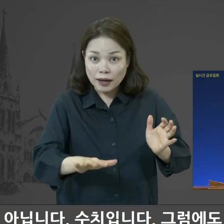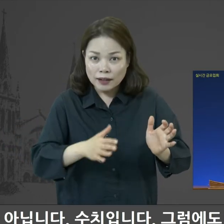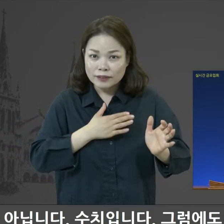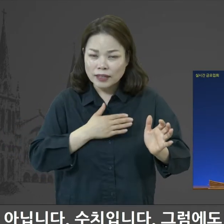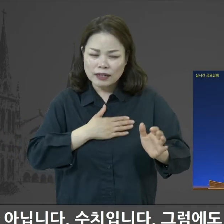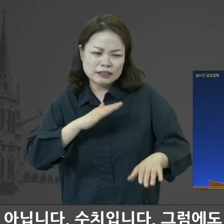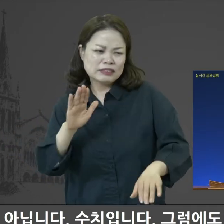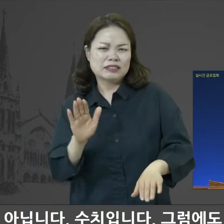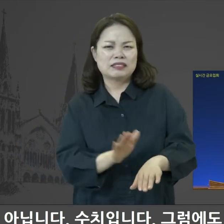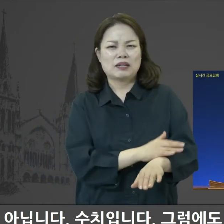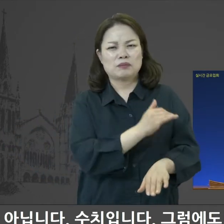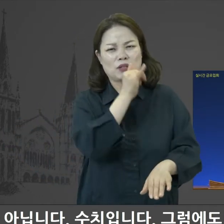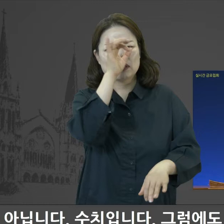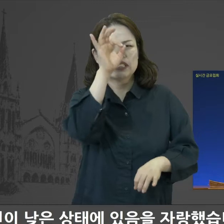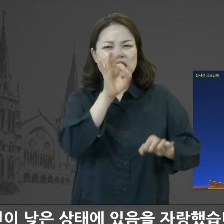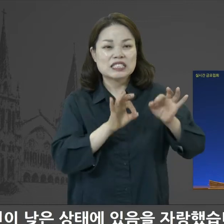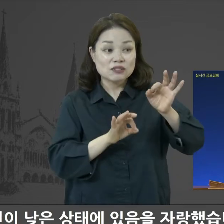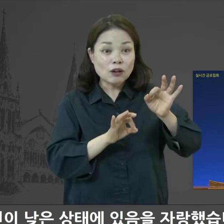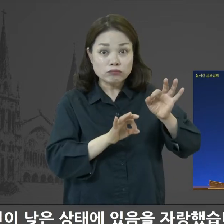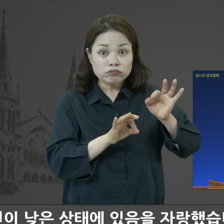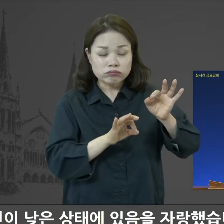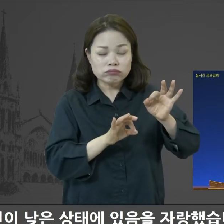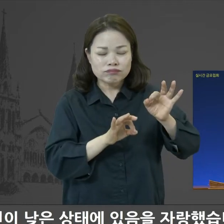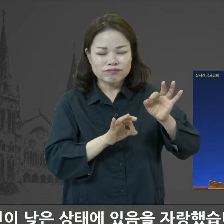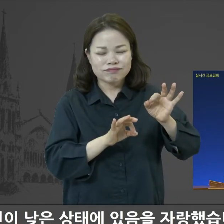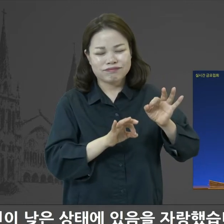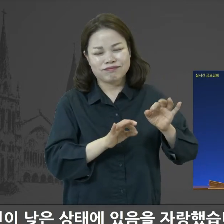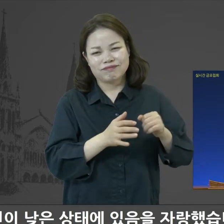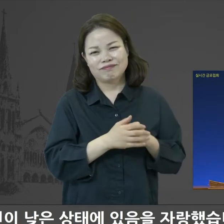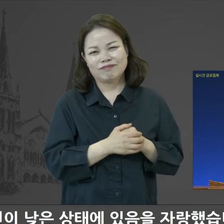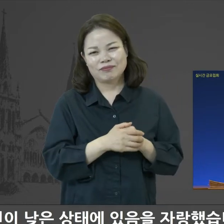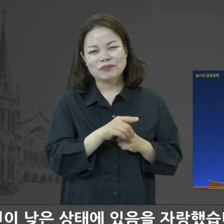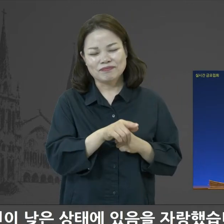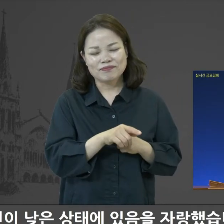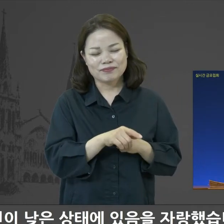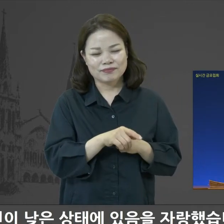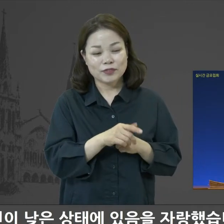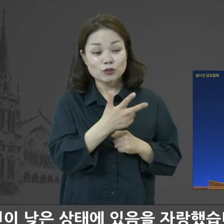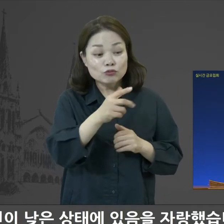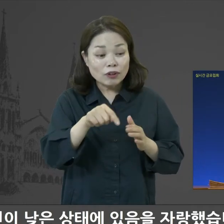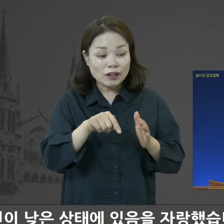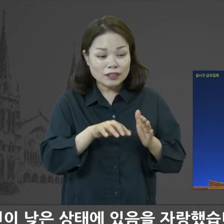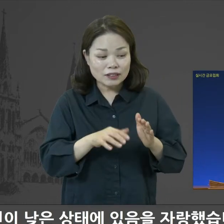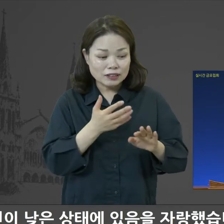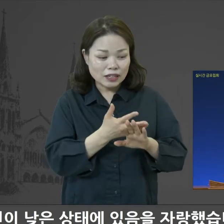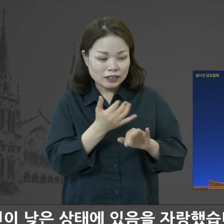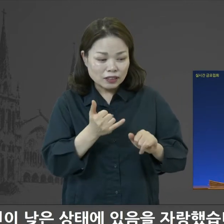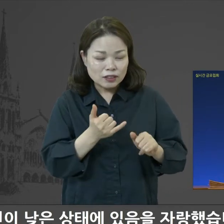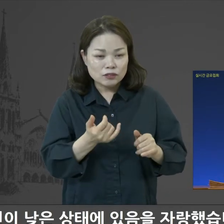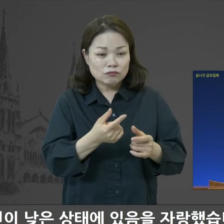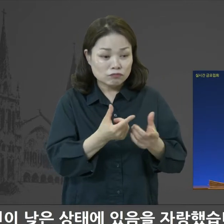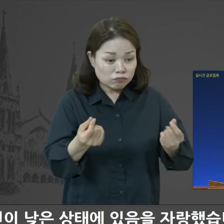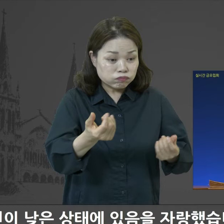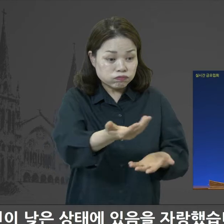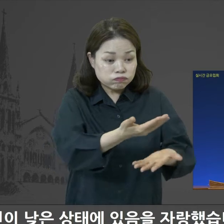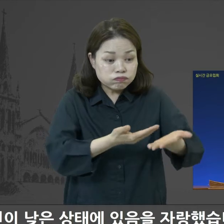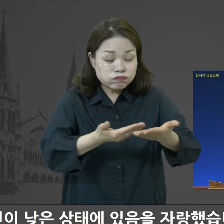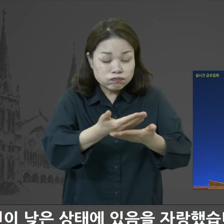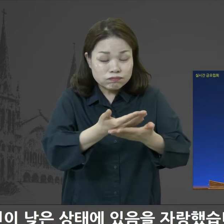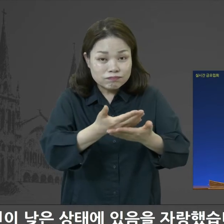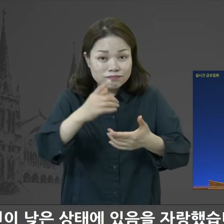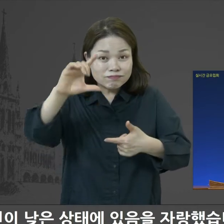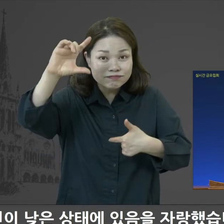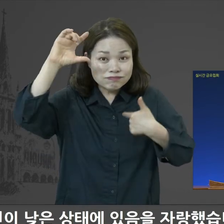좀 잘못한 것, 실수한 것도 그것도 주 안에서 다른 사람하고 나누고 자신을 드러낼 수